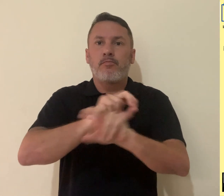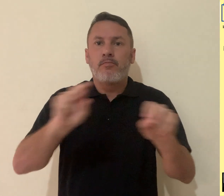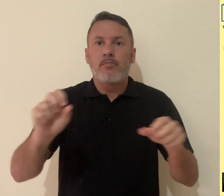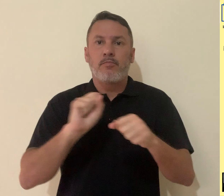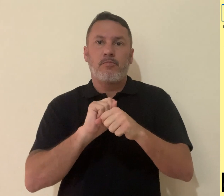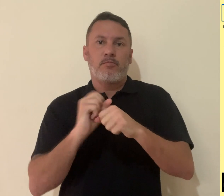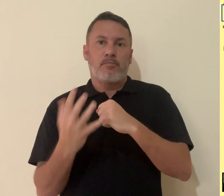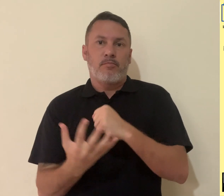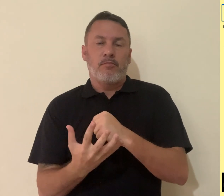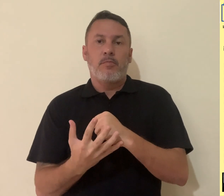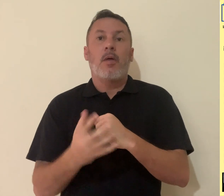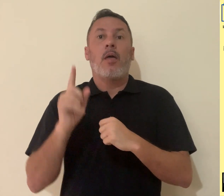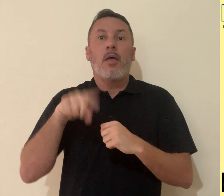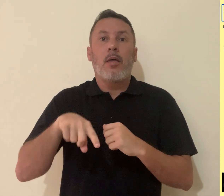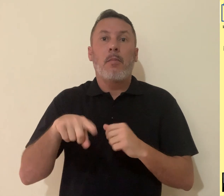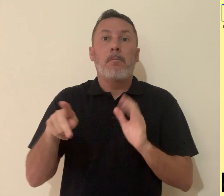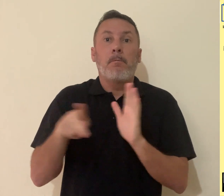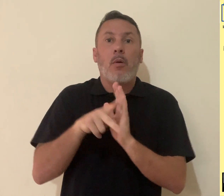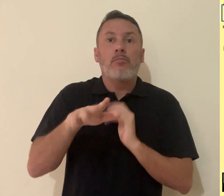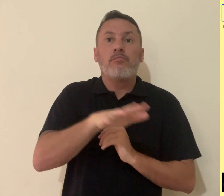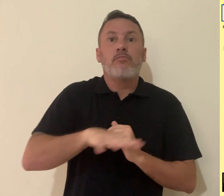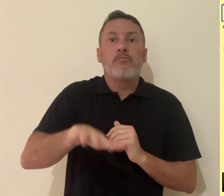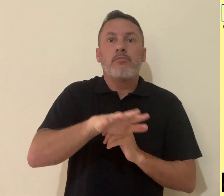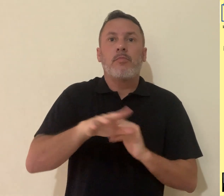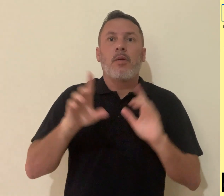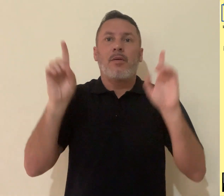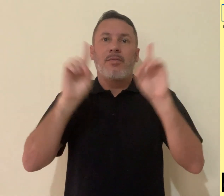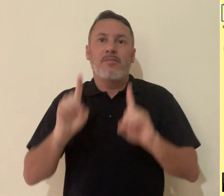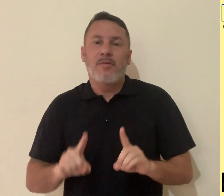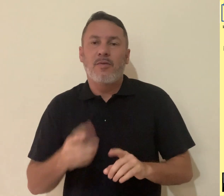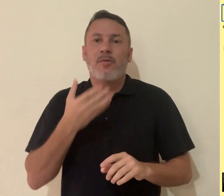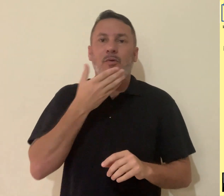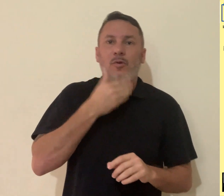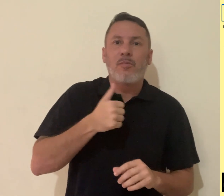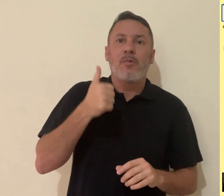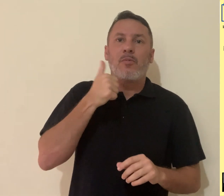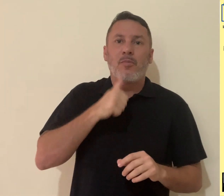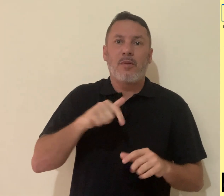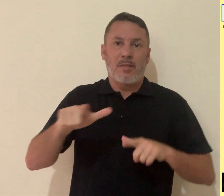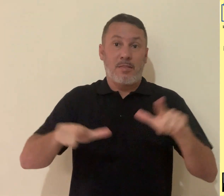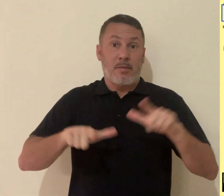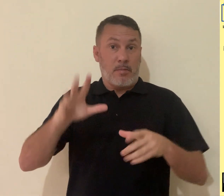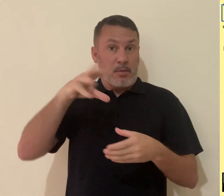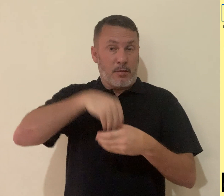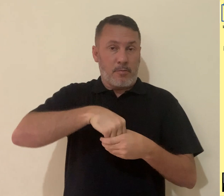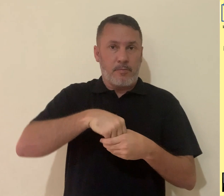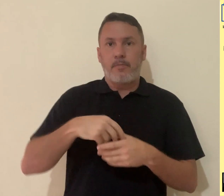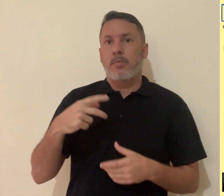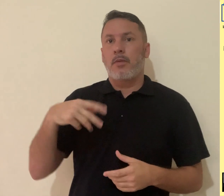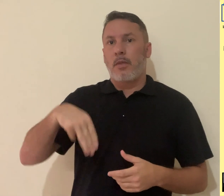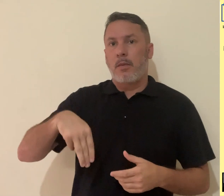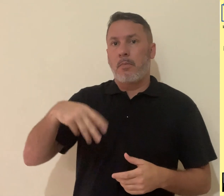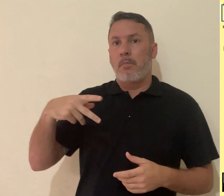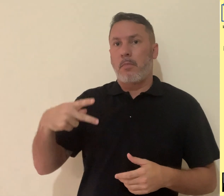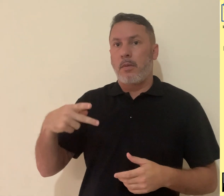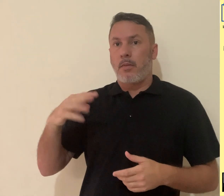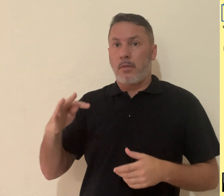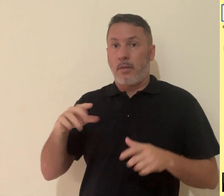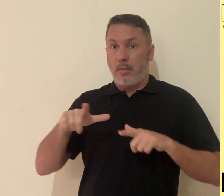2019 para trabalhadoras e trabalhadores com deficiência o ministério público do trabalho procuradoria